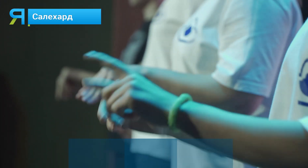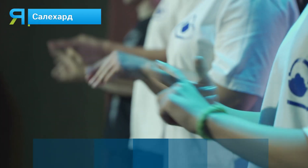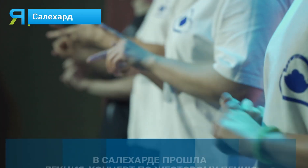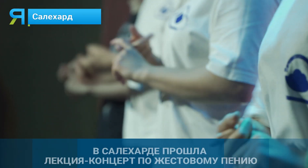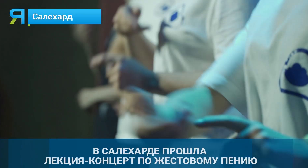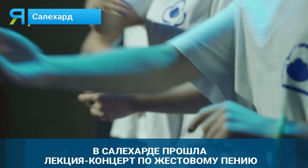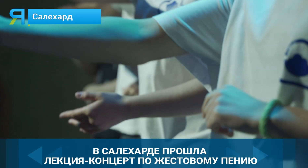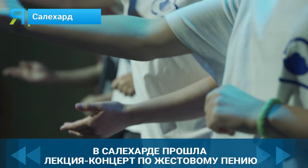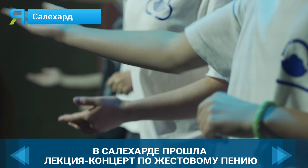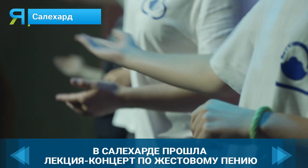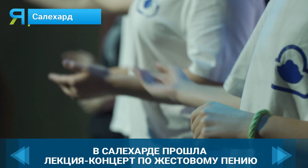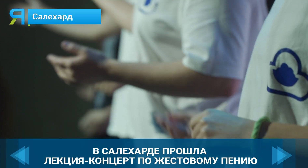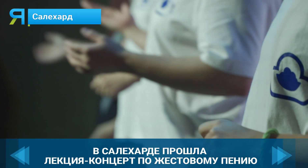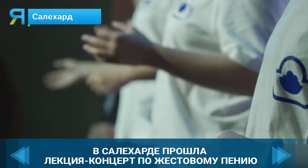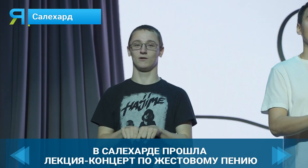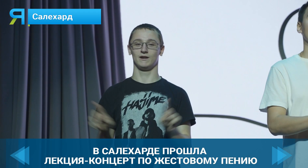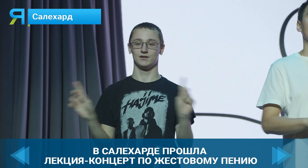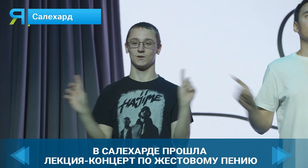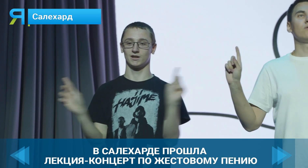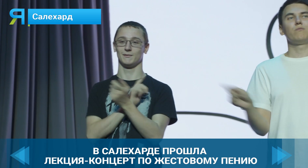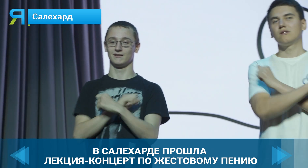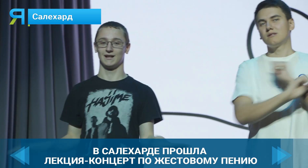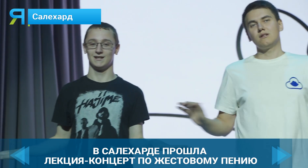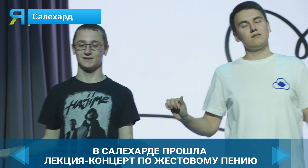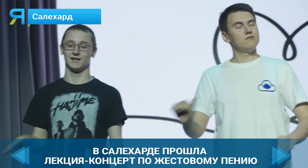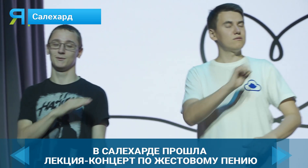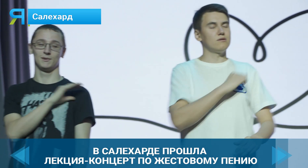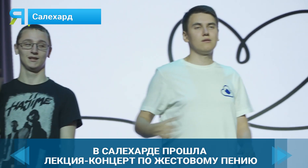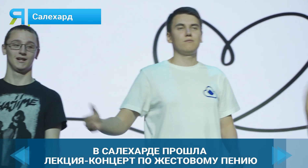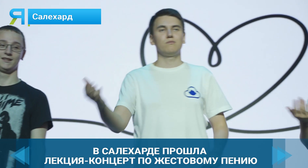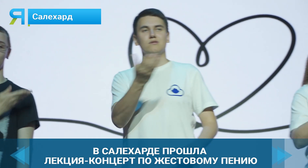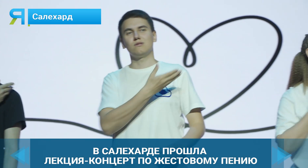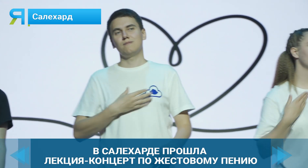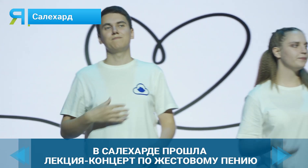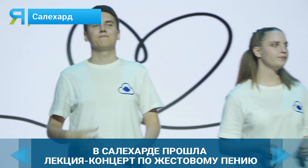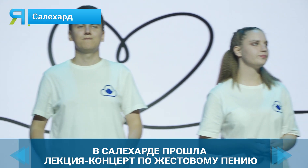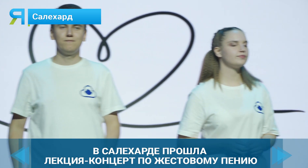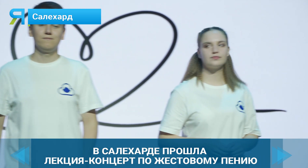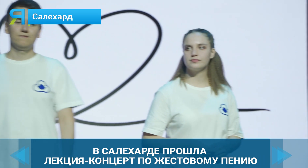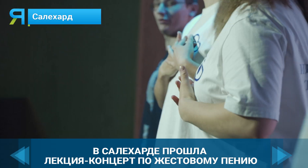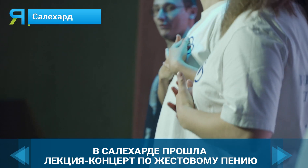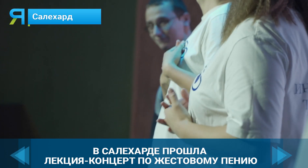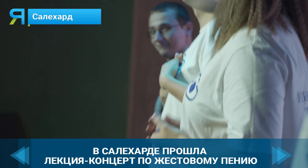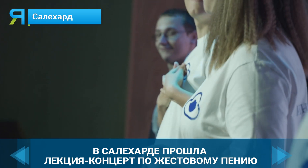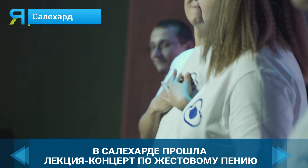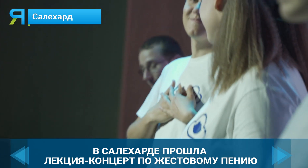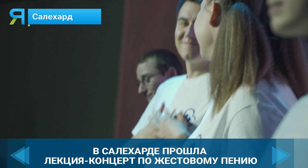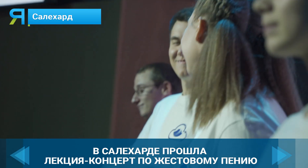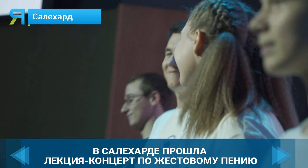Теперь песню «Елки» можно не только услышать, но и увидеть. Жестовым пением занимаются на Ямале несколько десятков человек. Причем у многих из них нарушения слуха